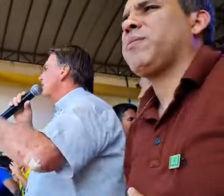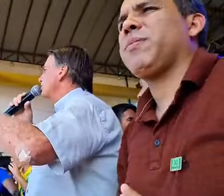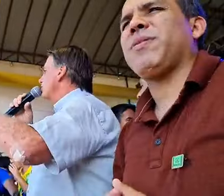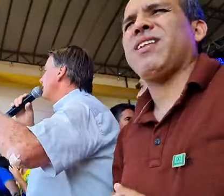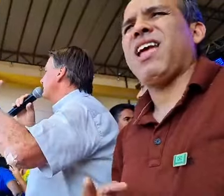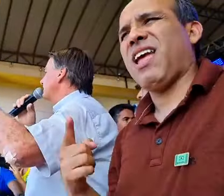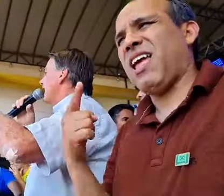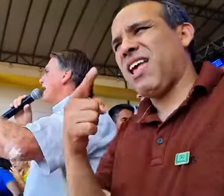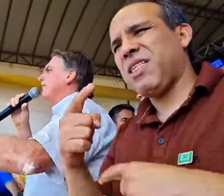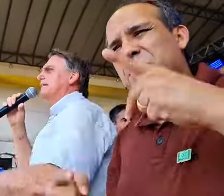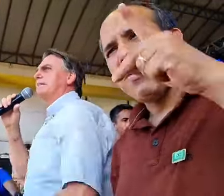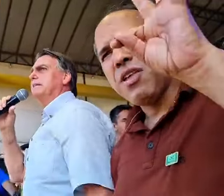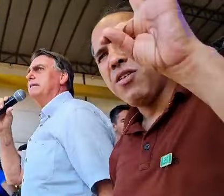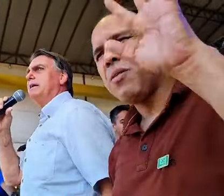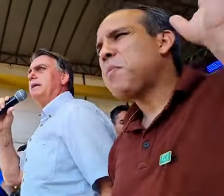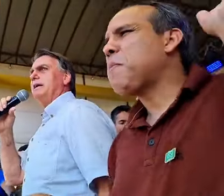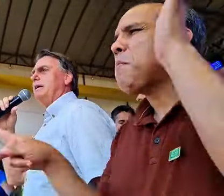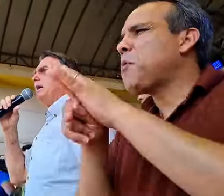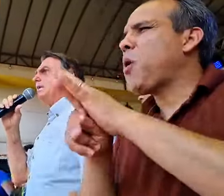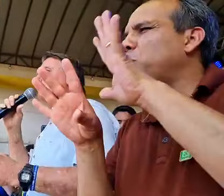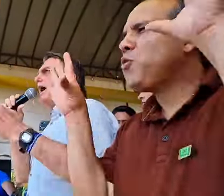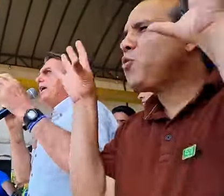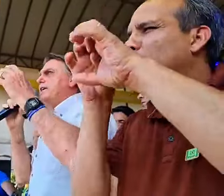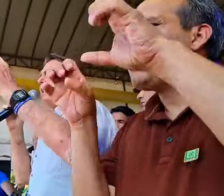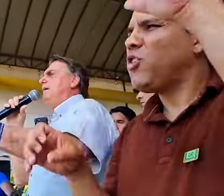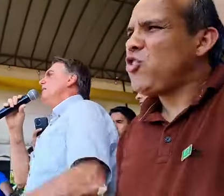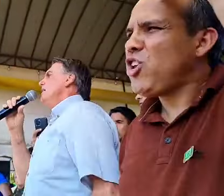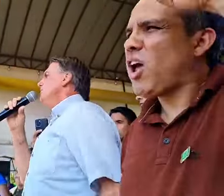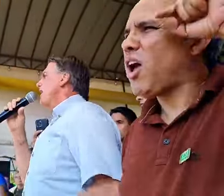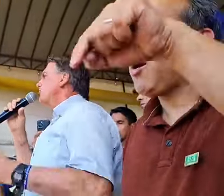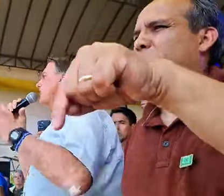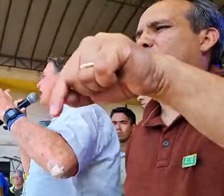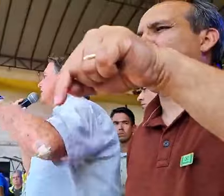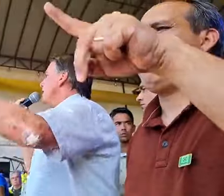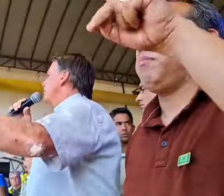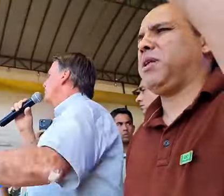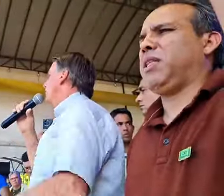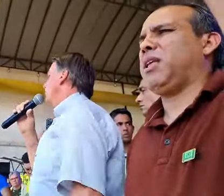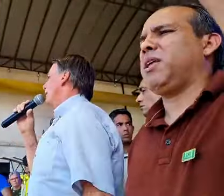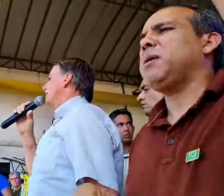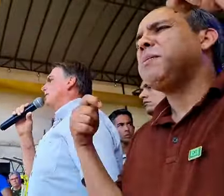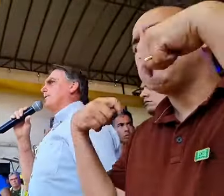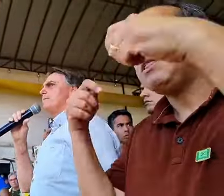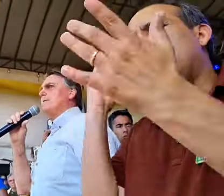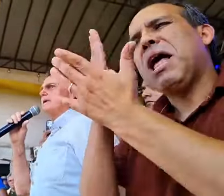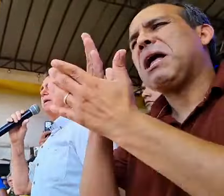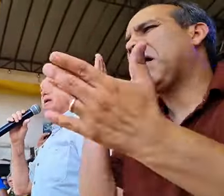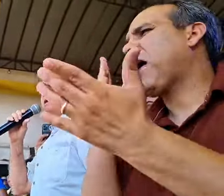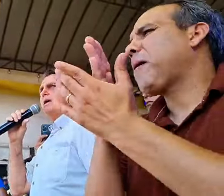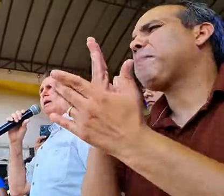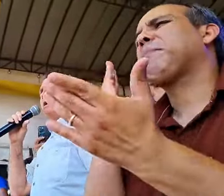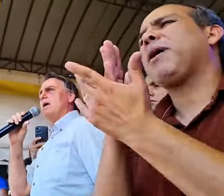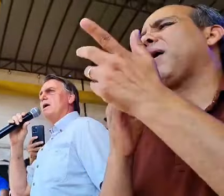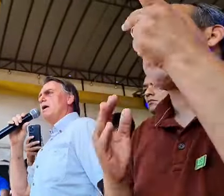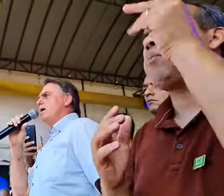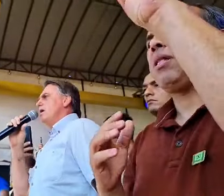Esse partido das trevas tem que deixar de existir no Brasil.